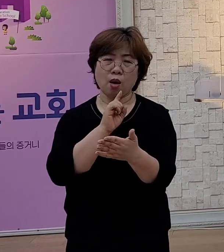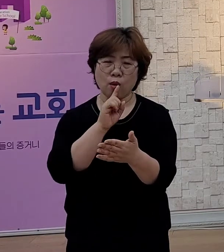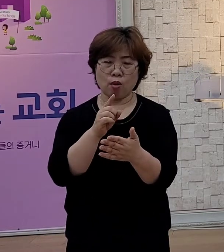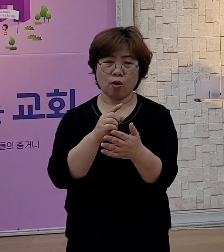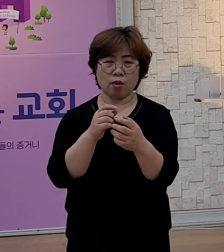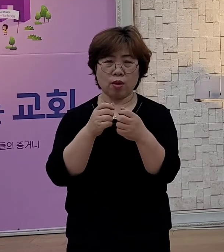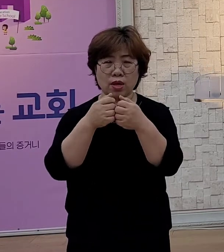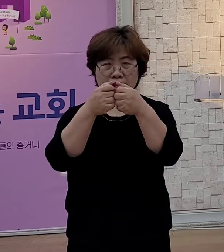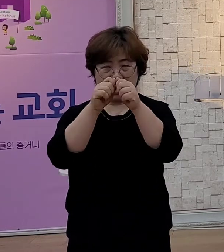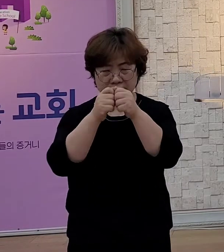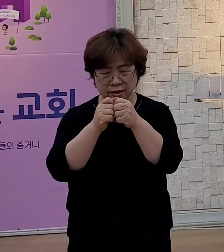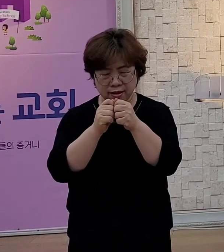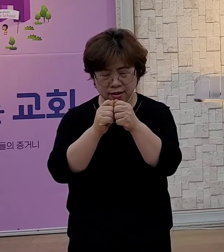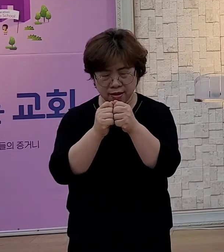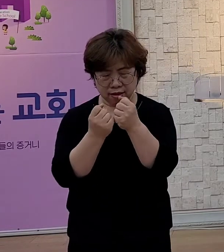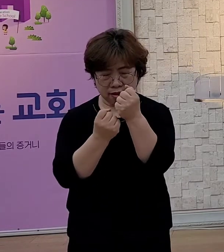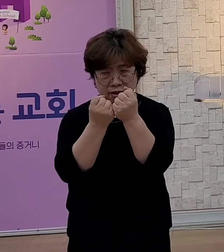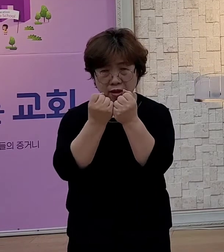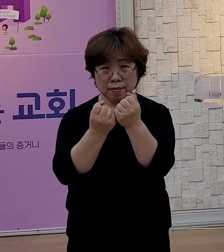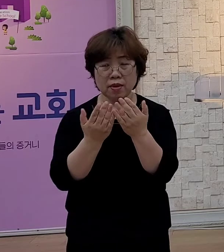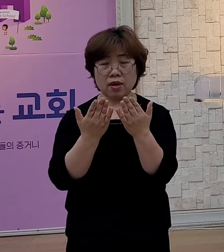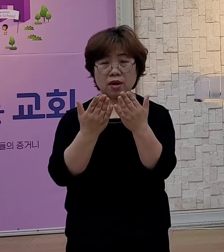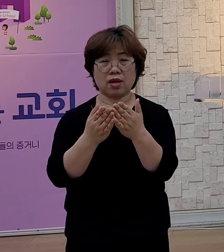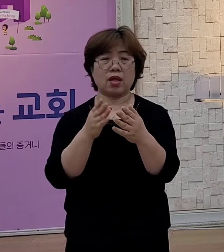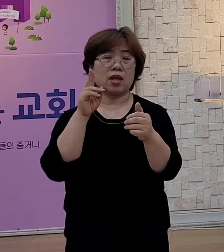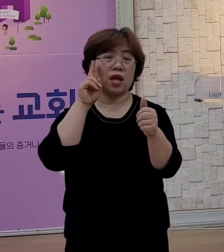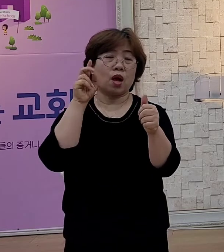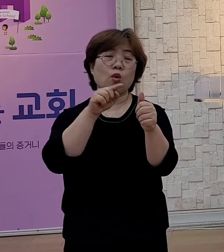자세하게 예를 들어서 설명하고 있다는 것이죠.